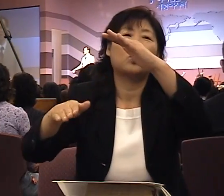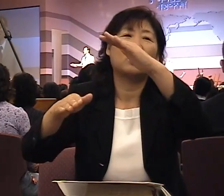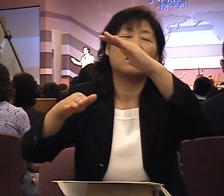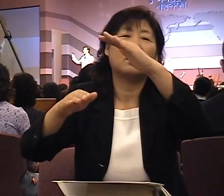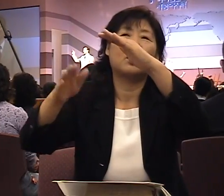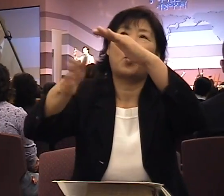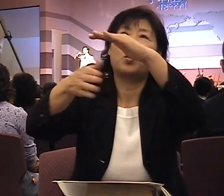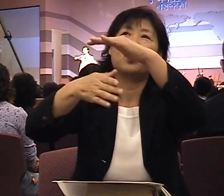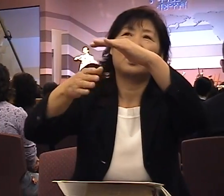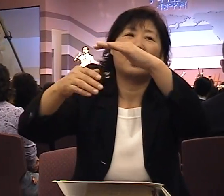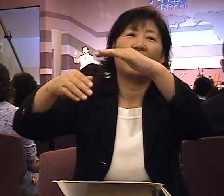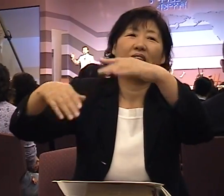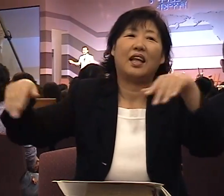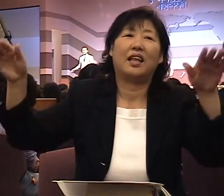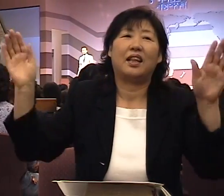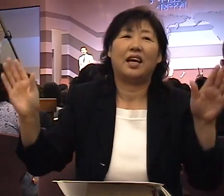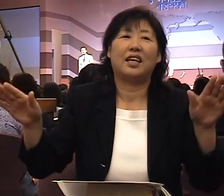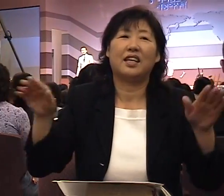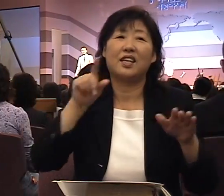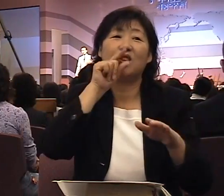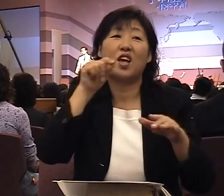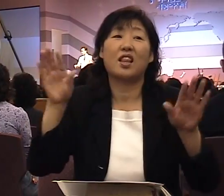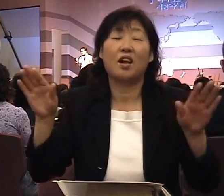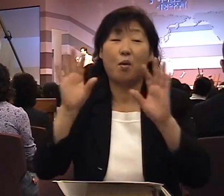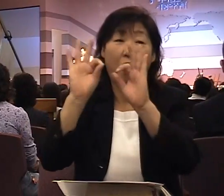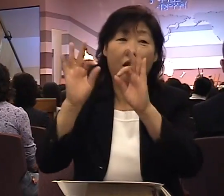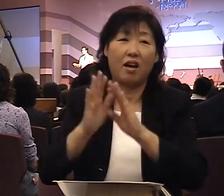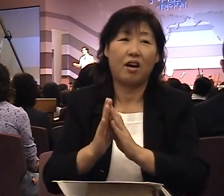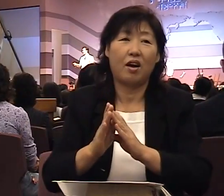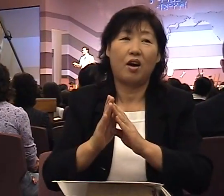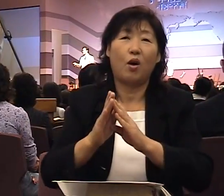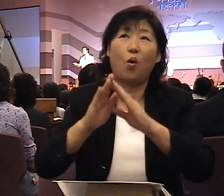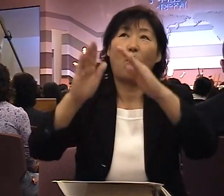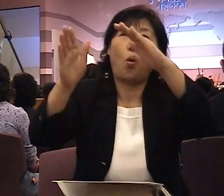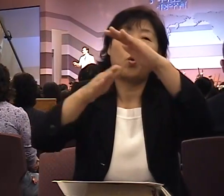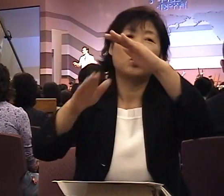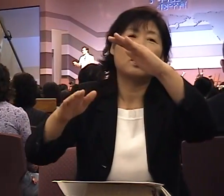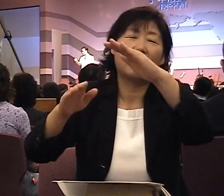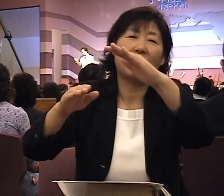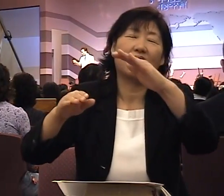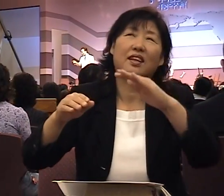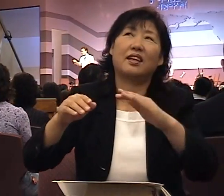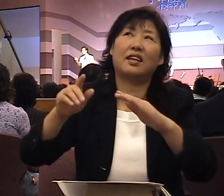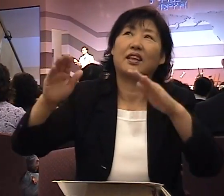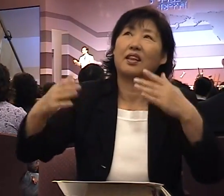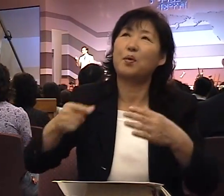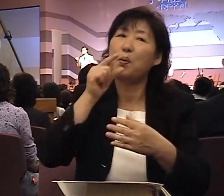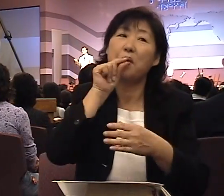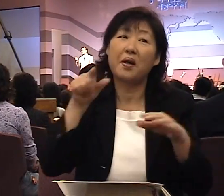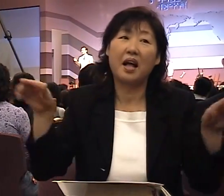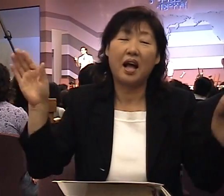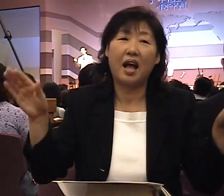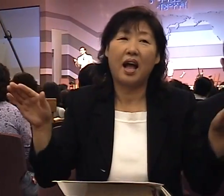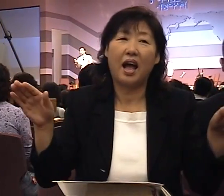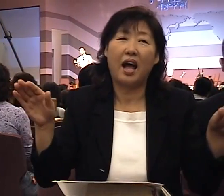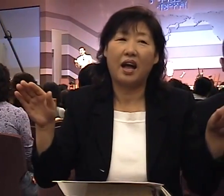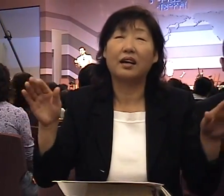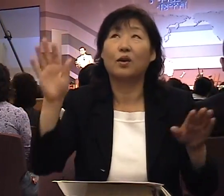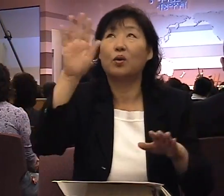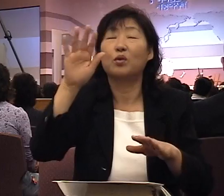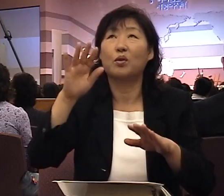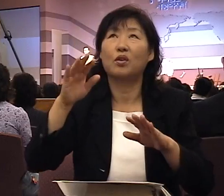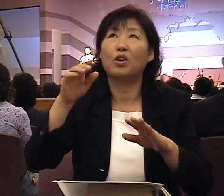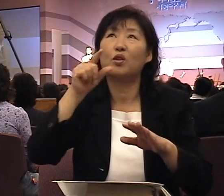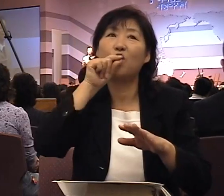가을이 되면은 이동하는 새들이 많이 있는데 공중나는 새를 보아라. 그들이 곳간에 먹을 것을